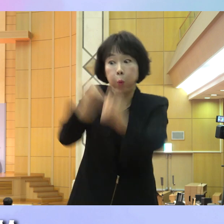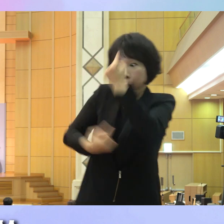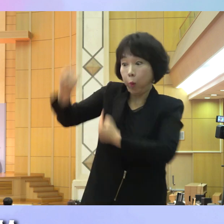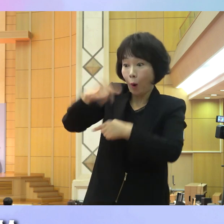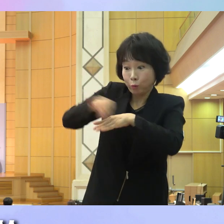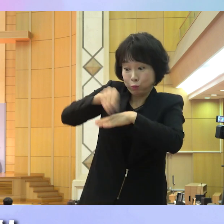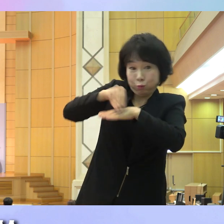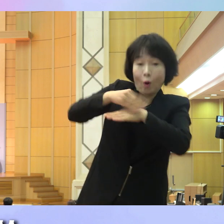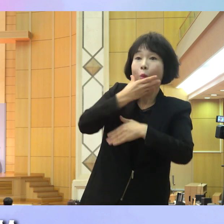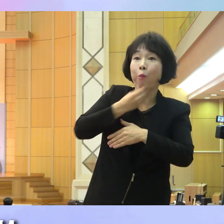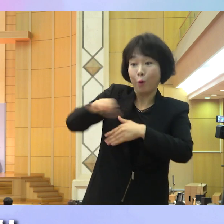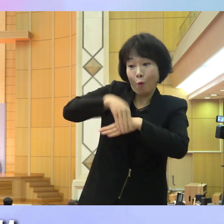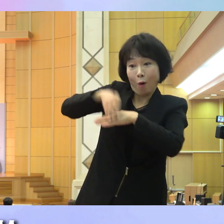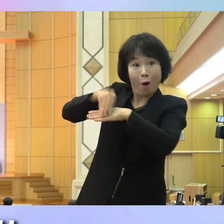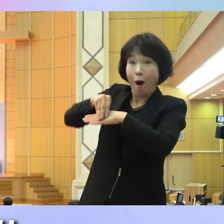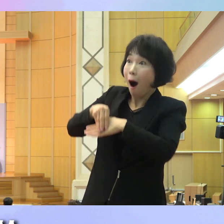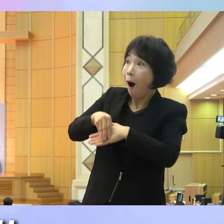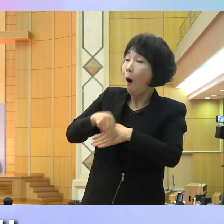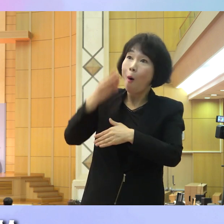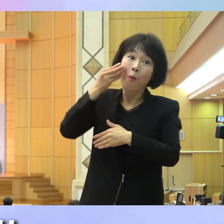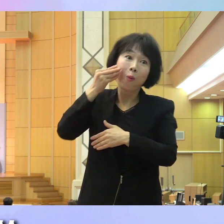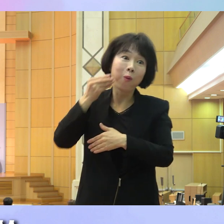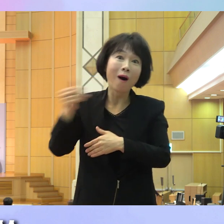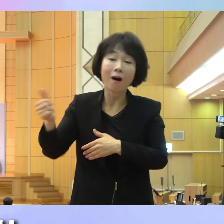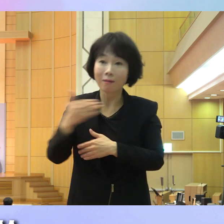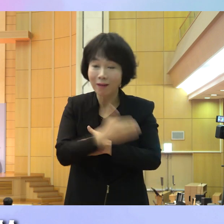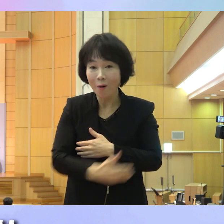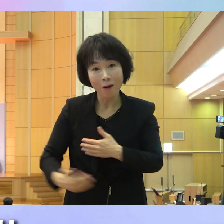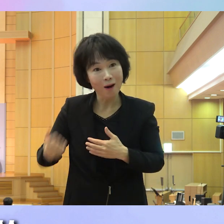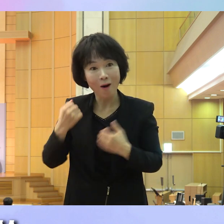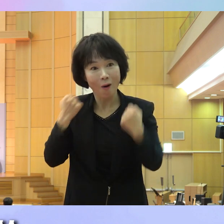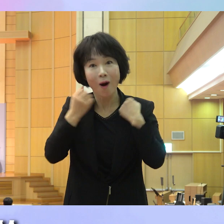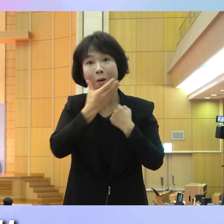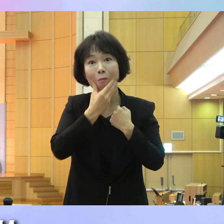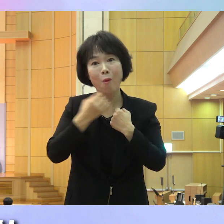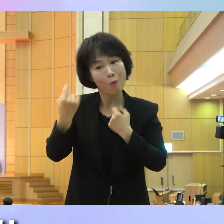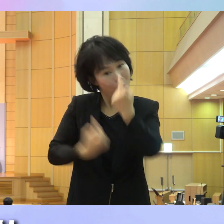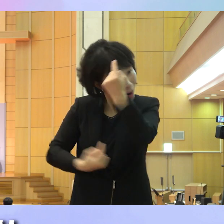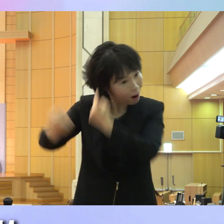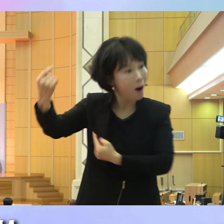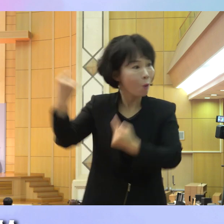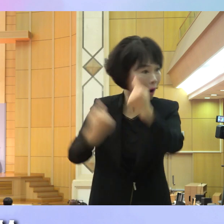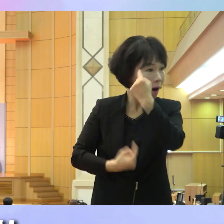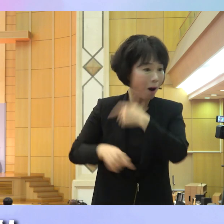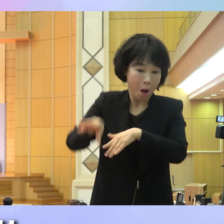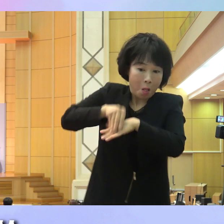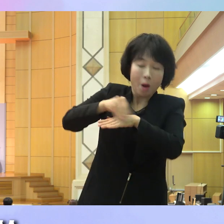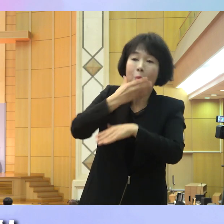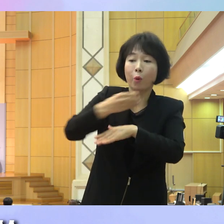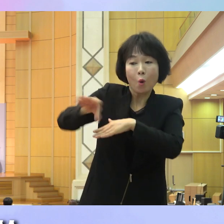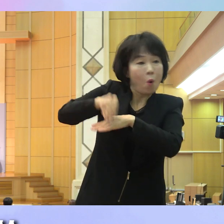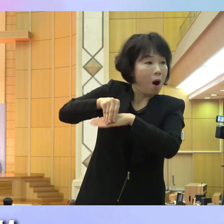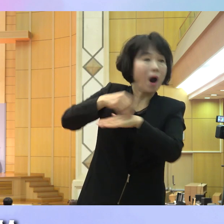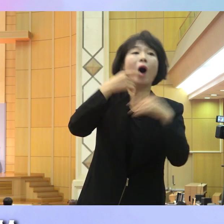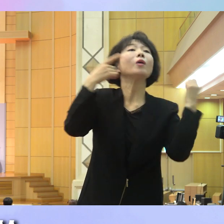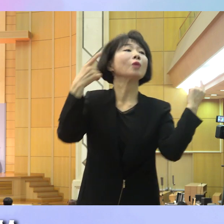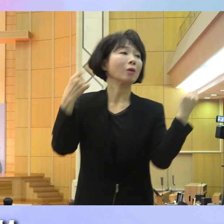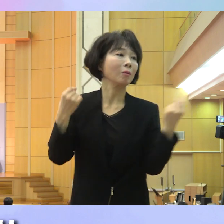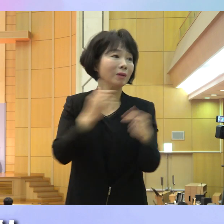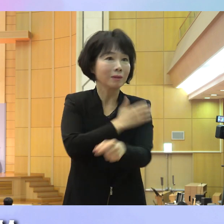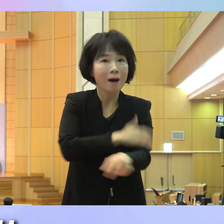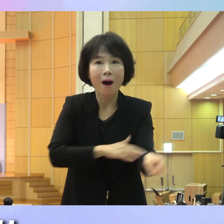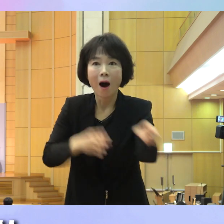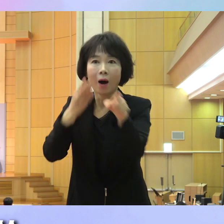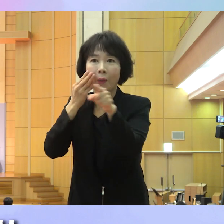손으로 하는 것도 복이 임하고 내 자식에게도 복이 임하고 참 복이 따라와서 모든